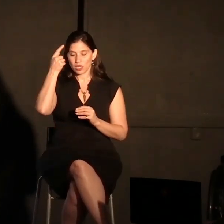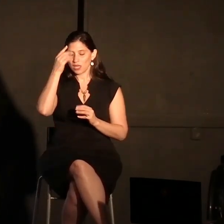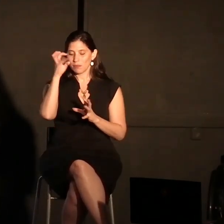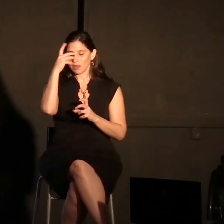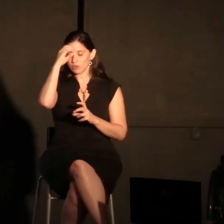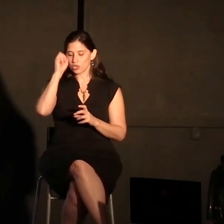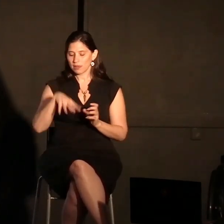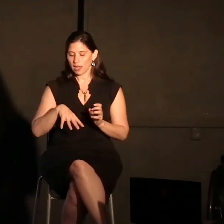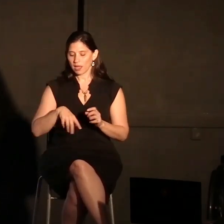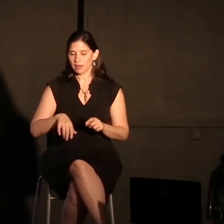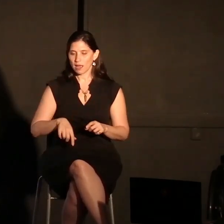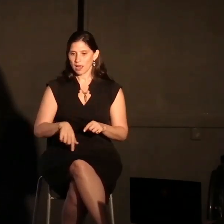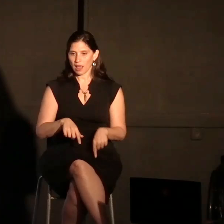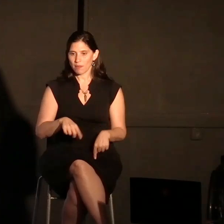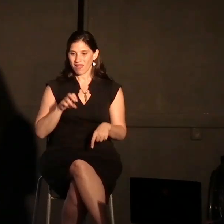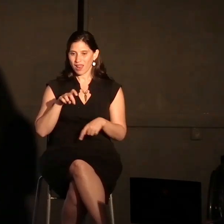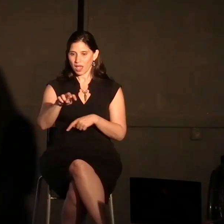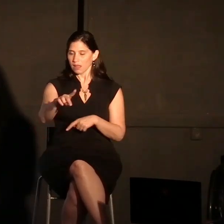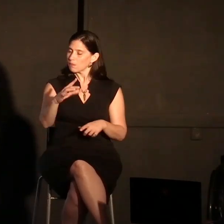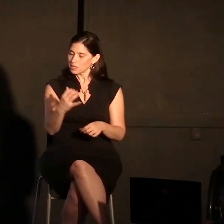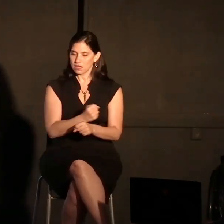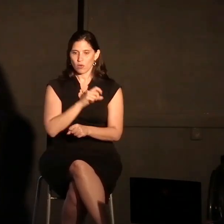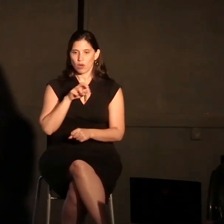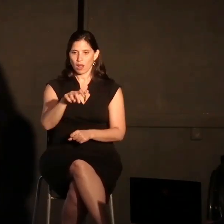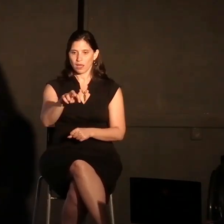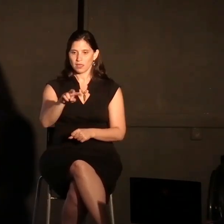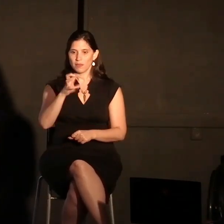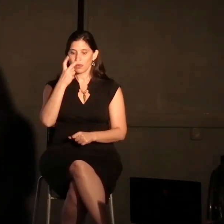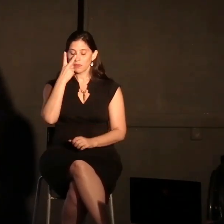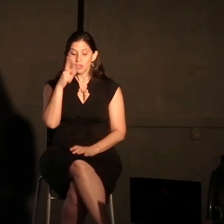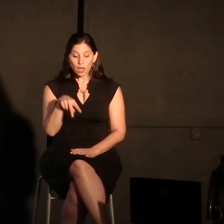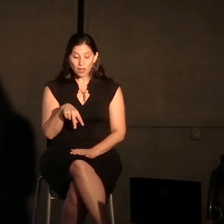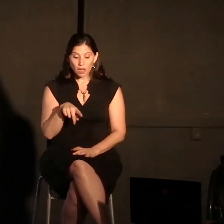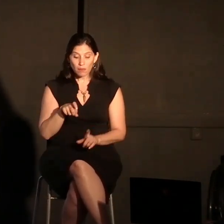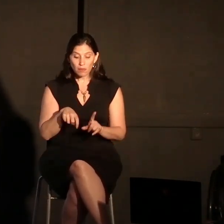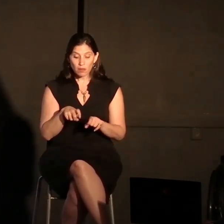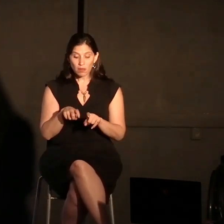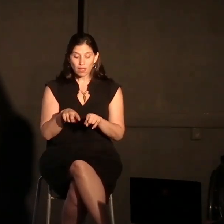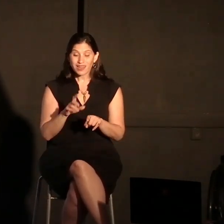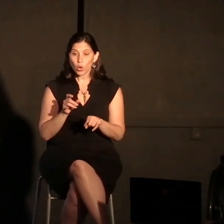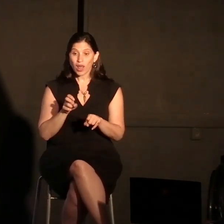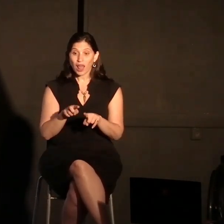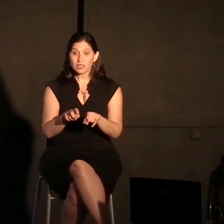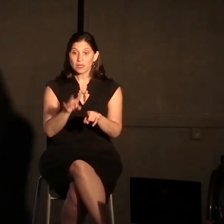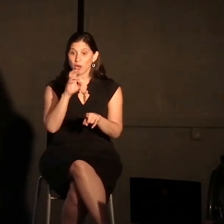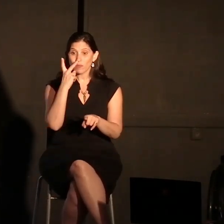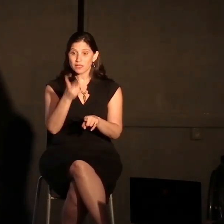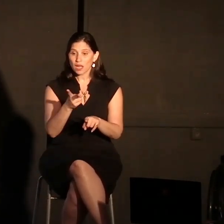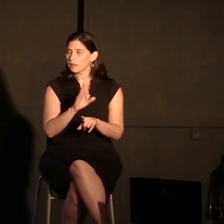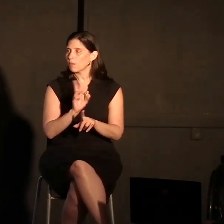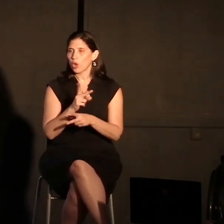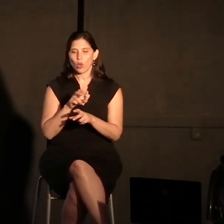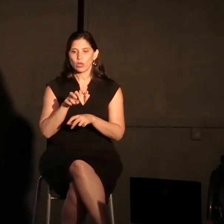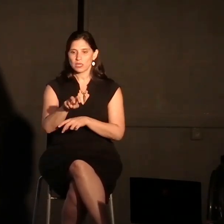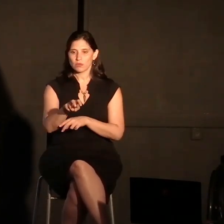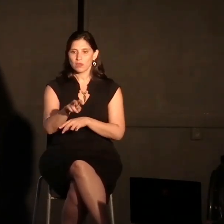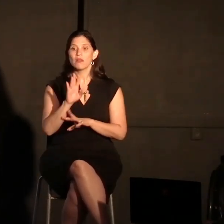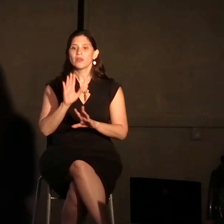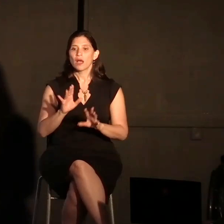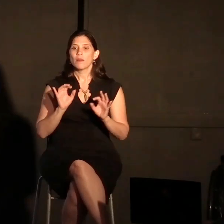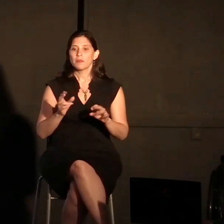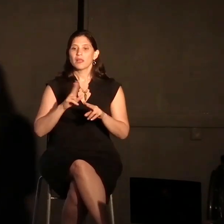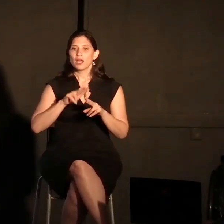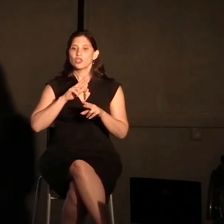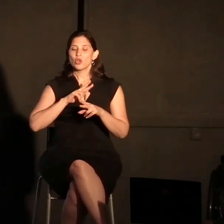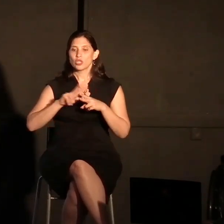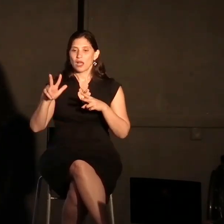ללכת הם יצליחו ללכת אם אני מסתכלת על הרגליים עכשיו אני אכולה ל אותם אם אני לא מסתכלת הם לא יכולות לזוז וככה באמת